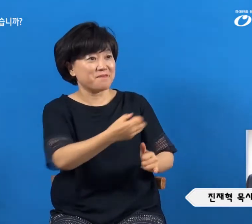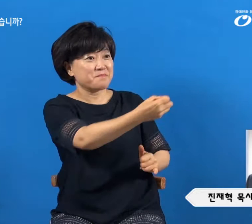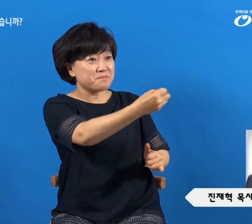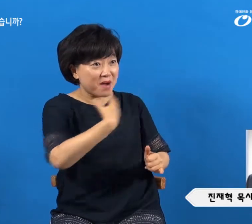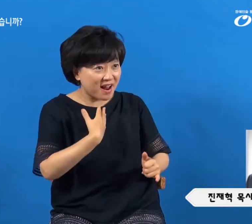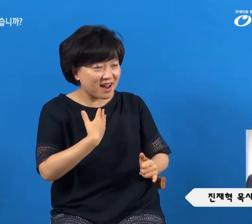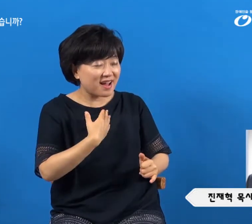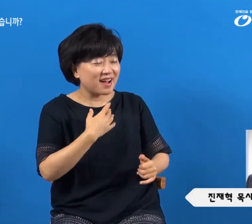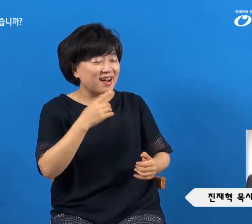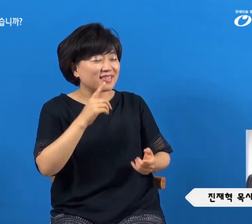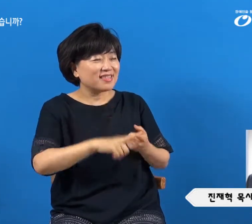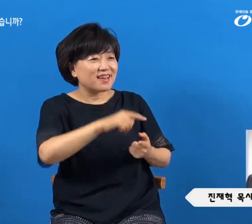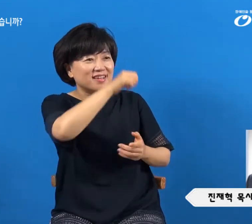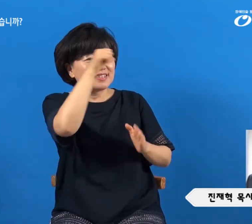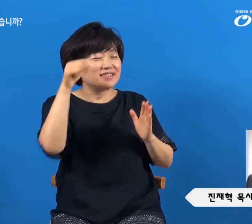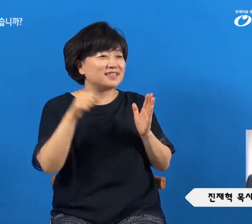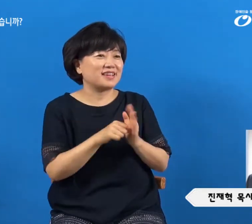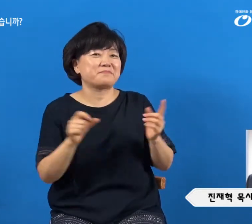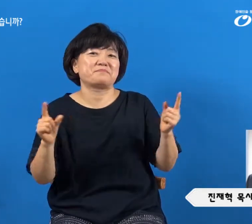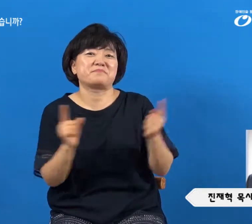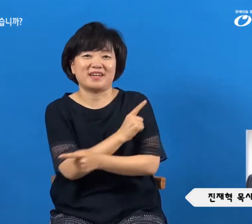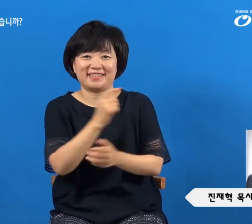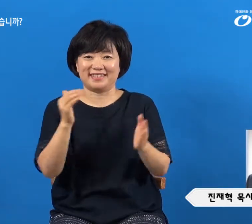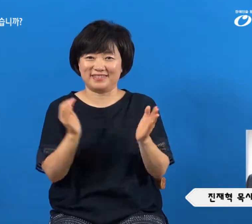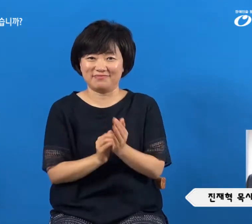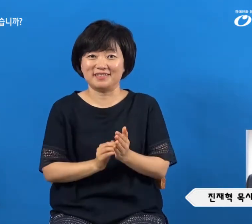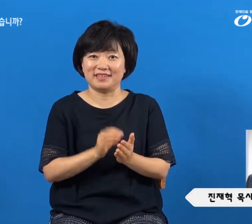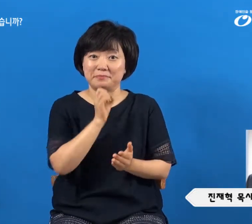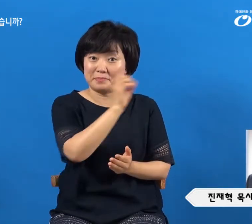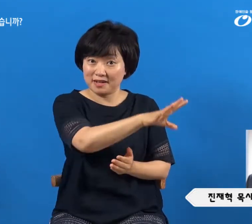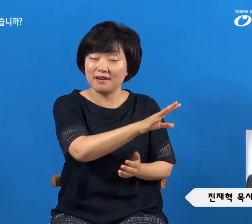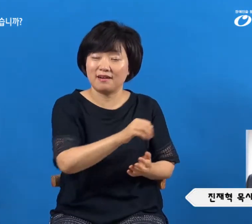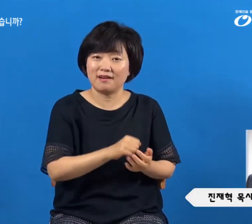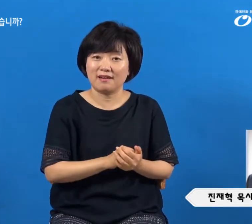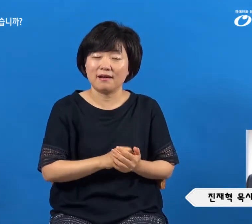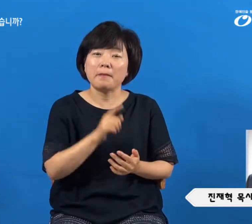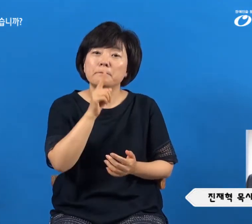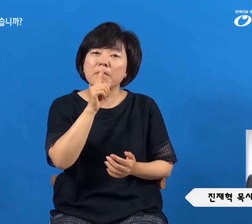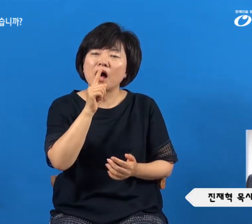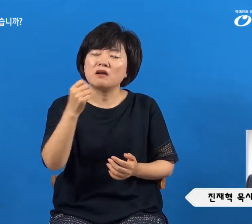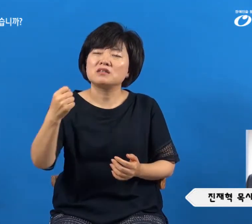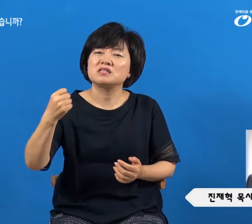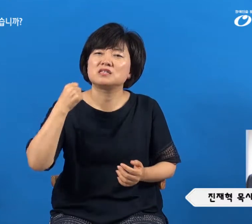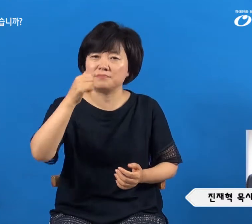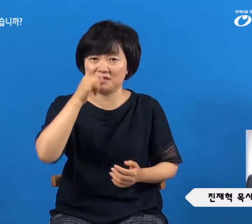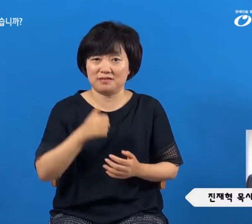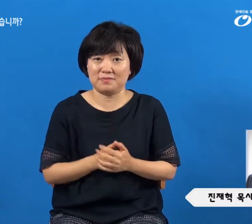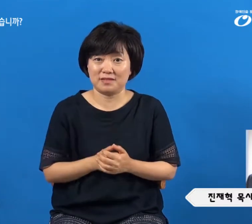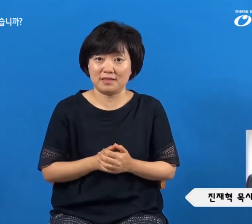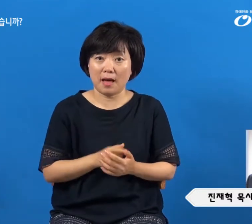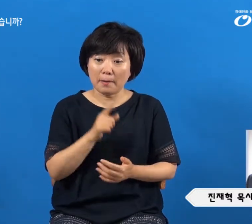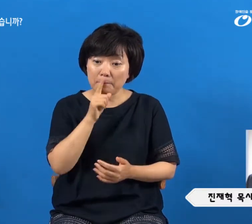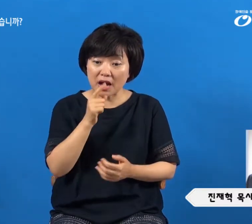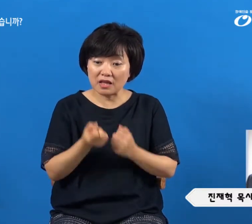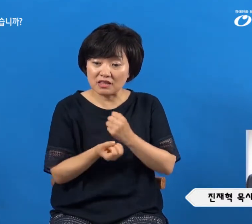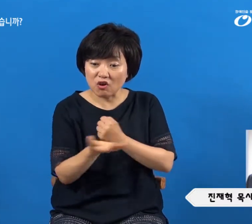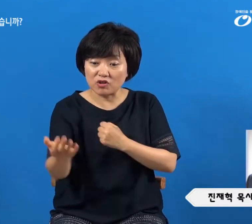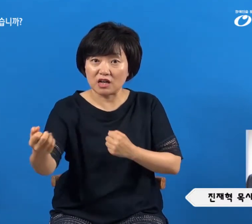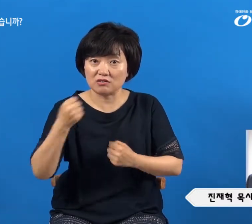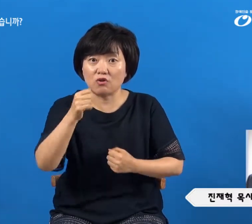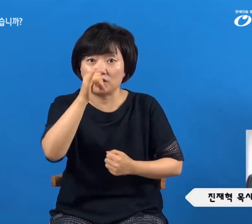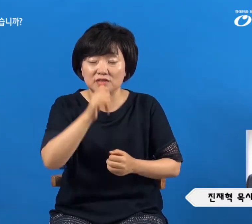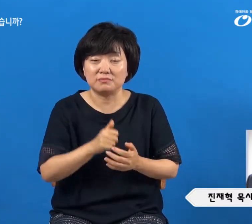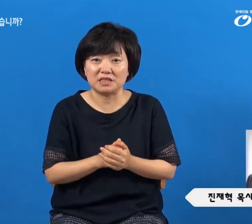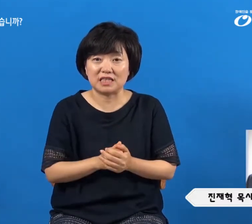내 인생이 바뀌었습니다. 말에는 힘이 있습니다. 말에는 영향력이